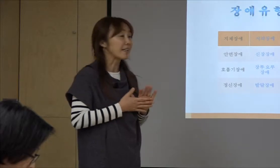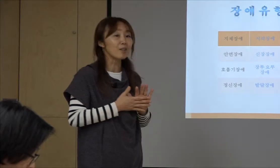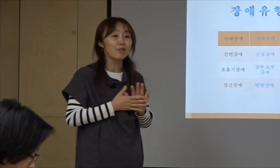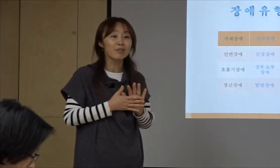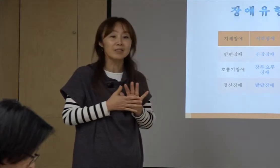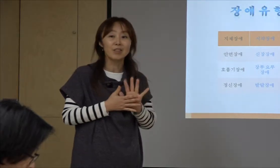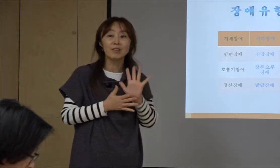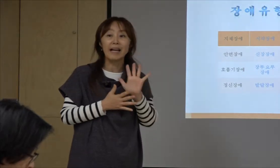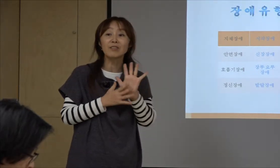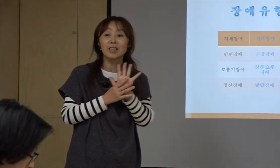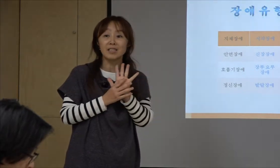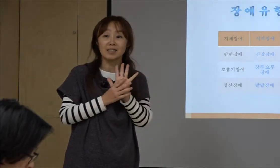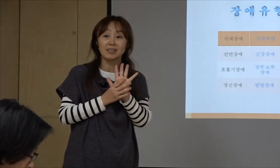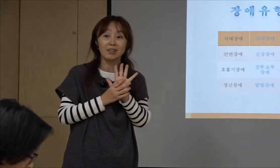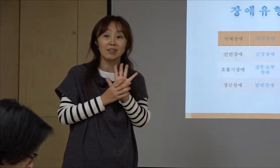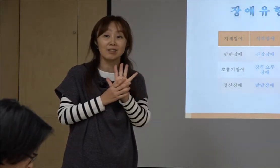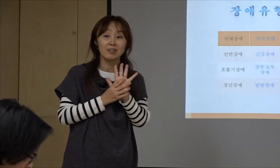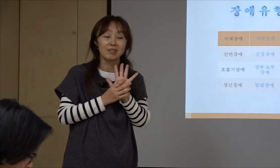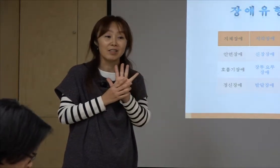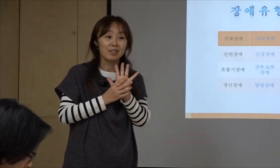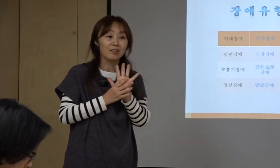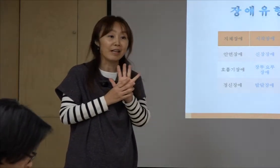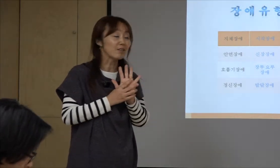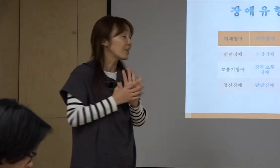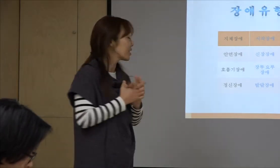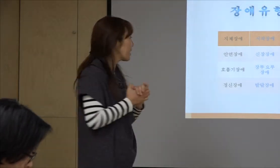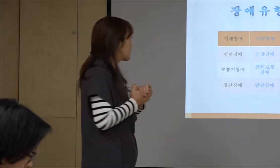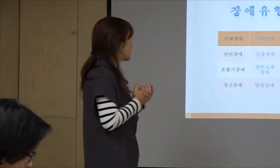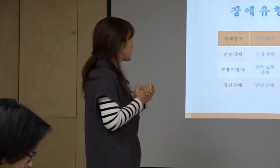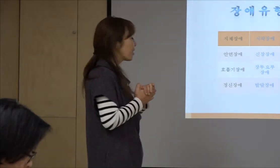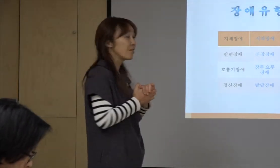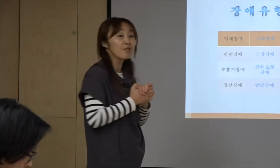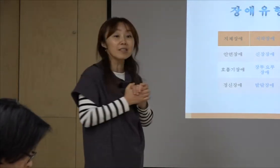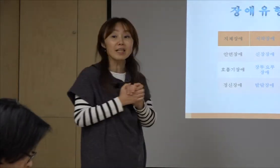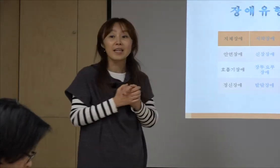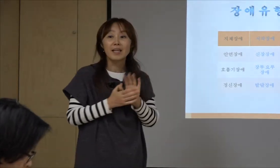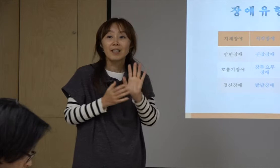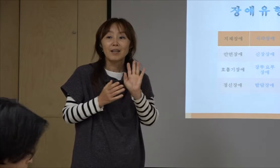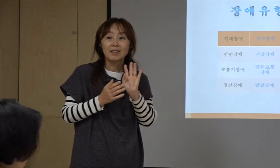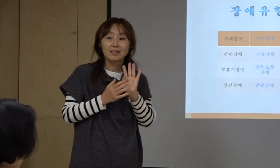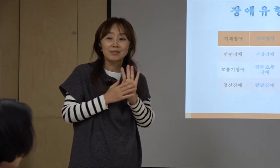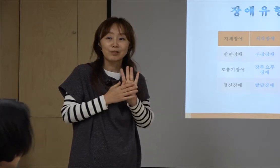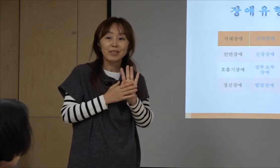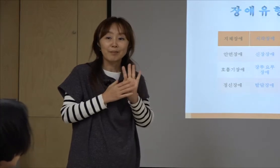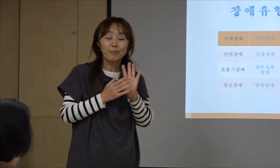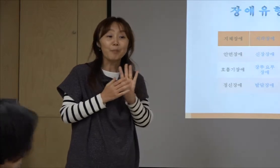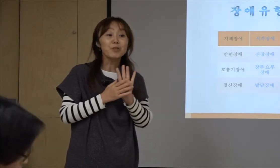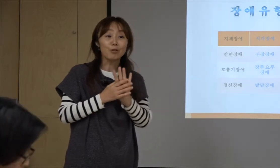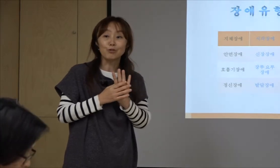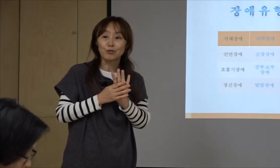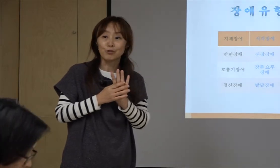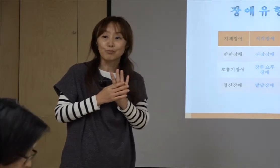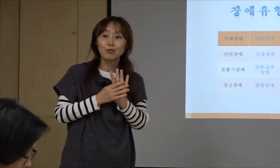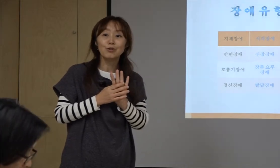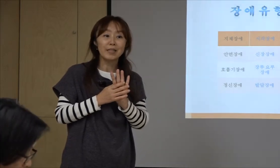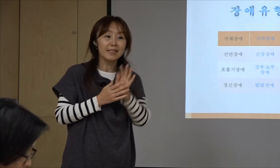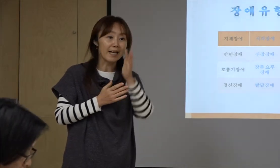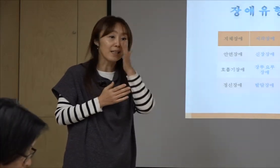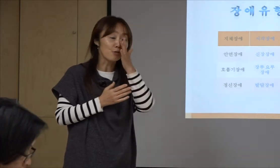장애 유형은 15가지가 있어요. 15가지가 이제 현재 그 우리나라 법적으로 분류된 장애